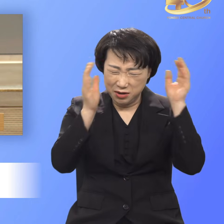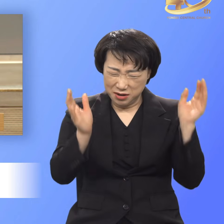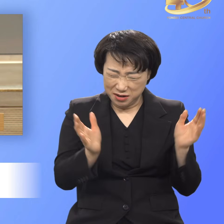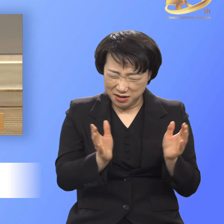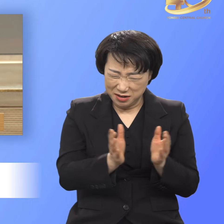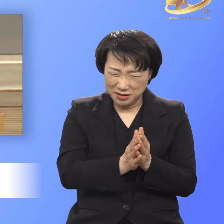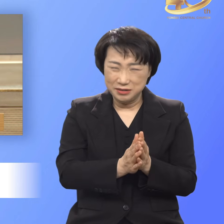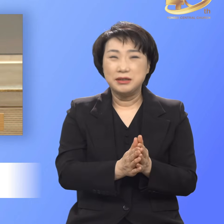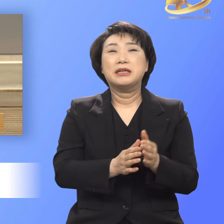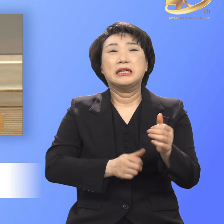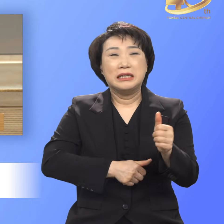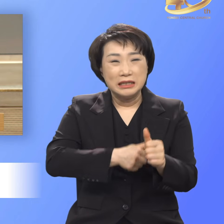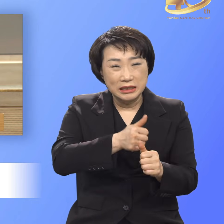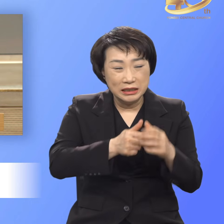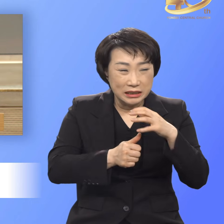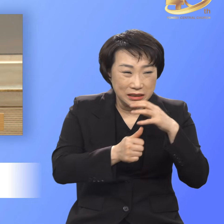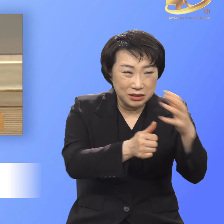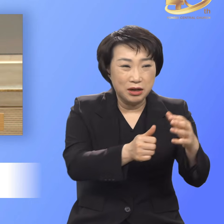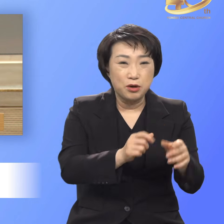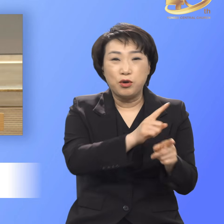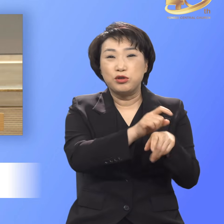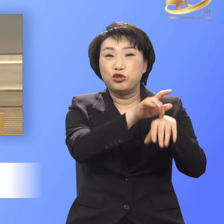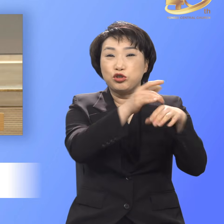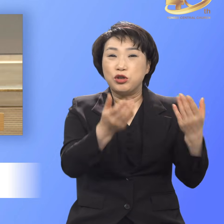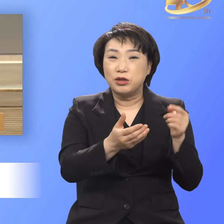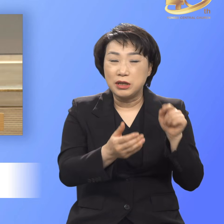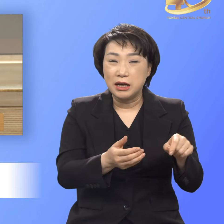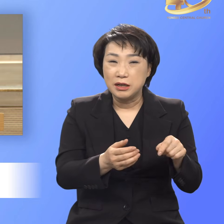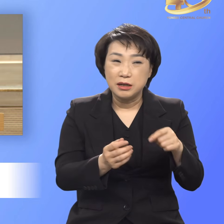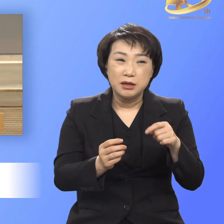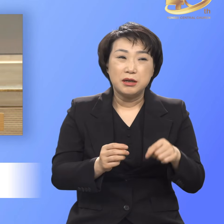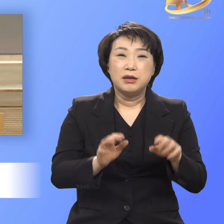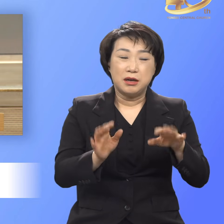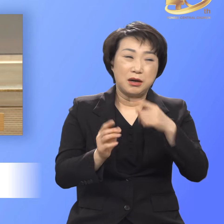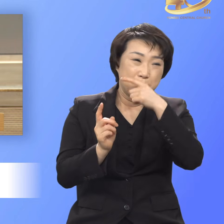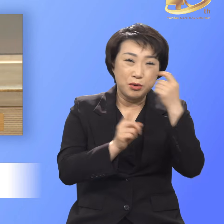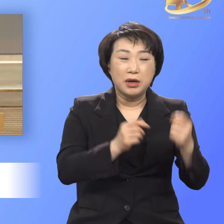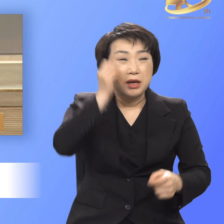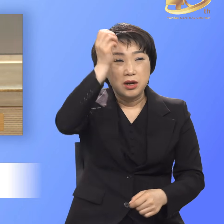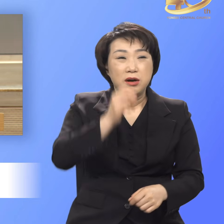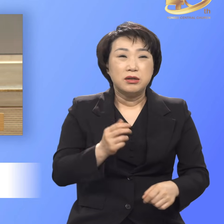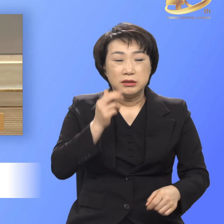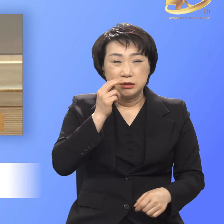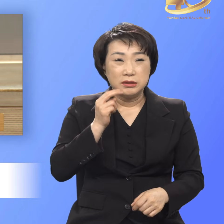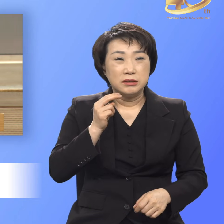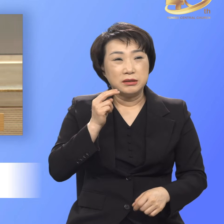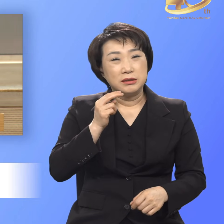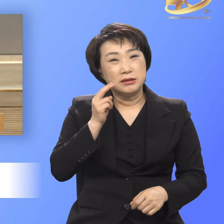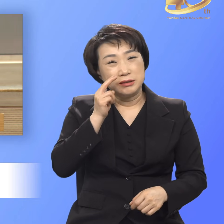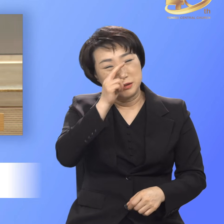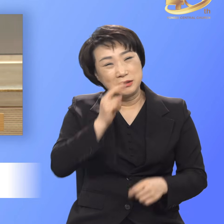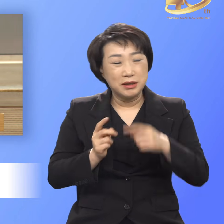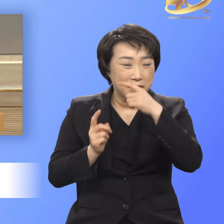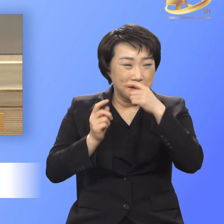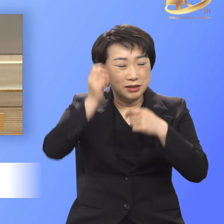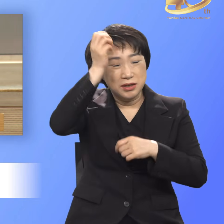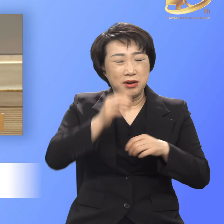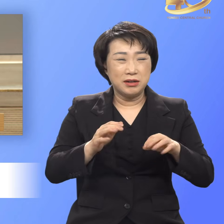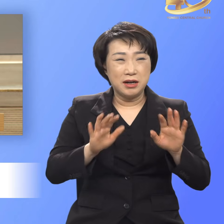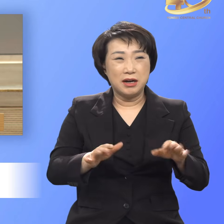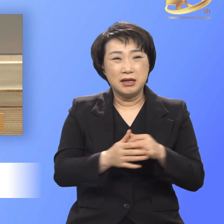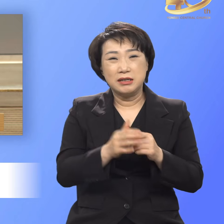다 이용하는 마귀 사단 귀신 미혹의 영 유혹의 영 의욕의 영을 항상 알고